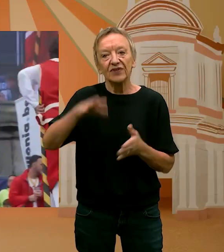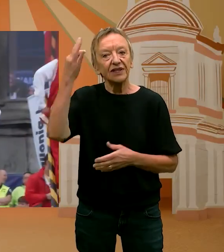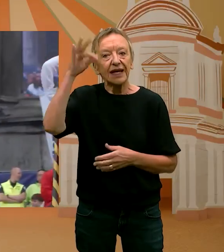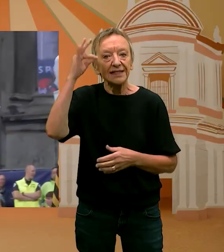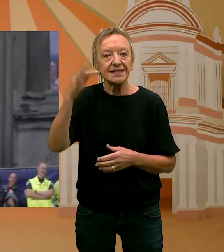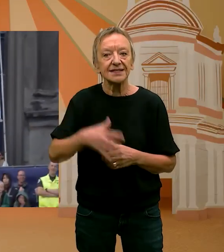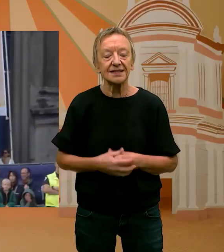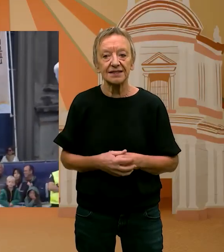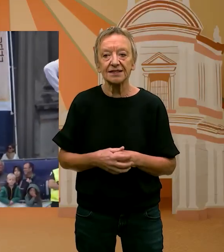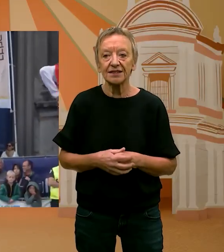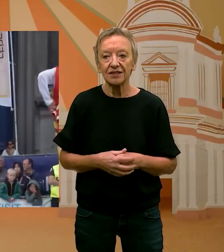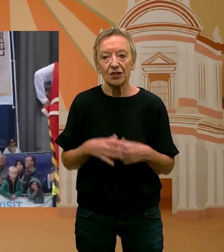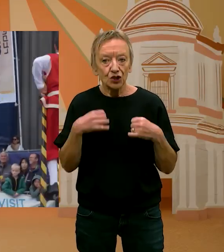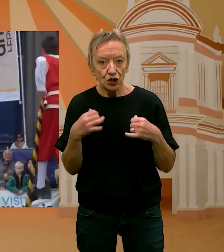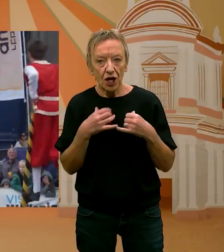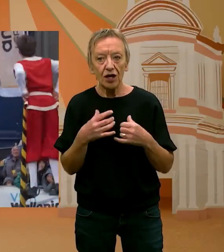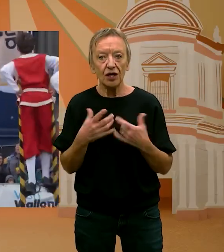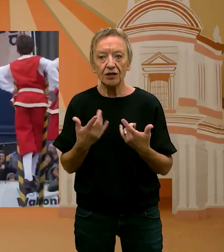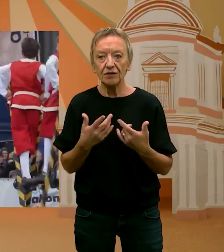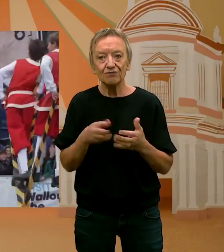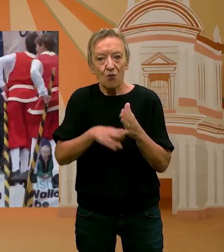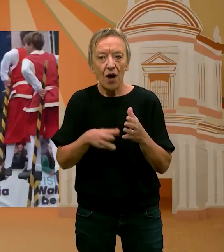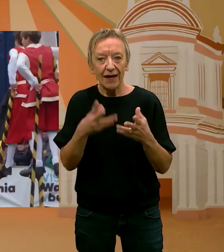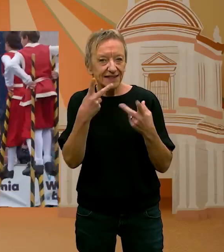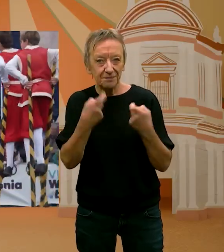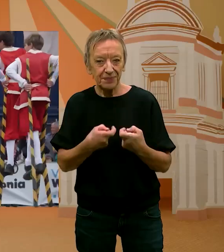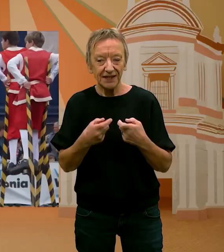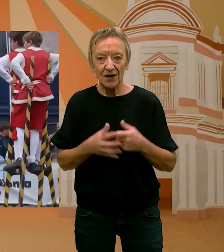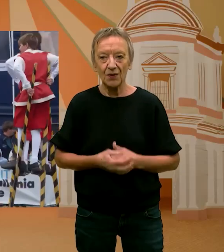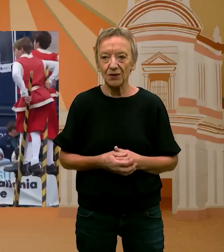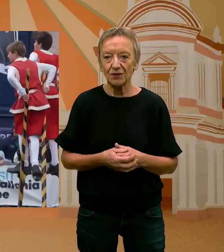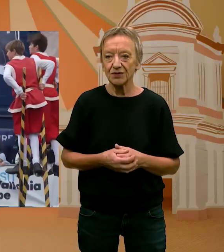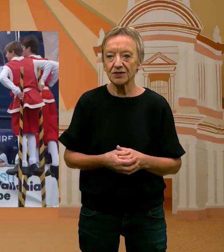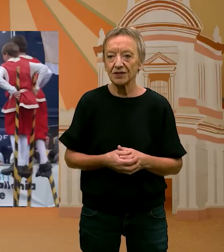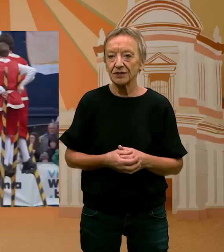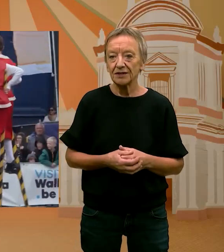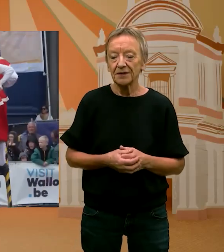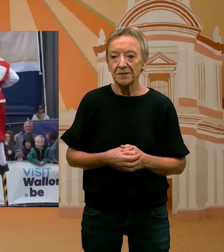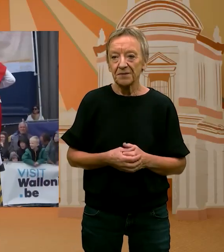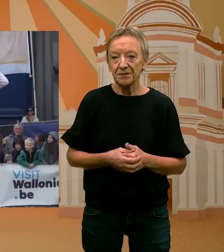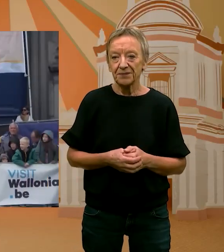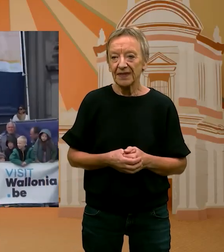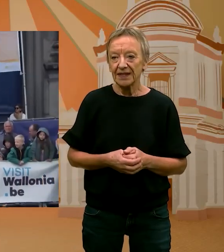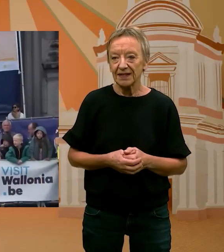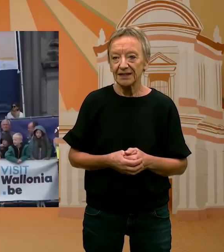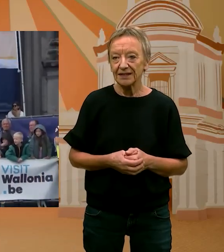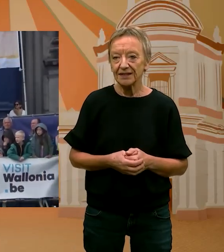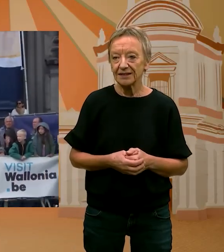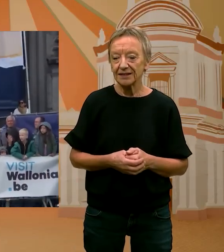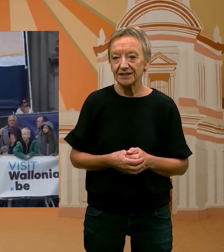peu d'expérience. Les plus expérimentés ne vont pas faire de cadeaux non plus, donc il ne faut pas non plus, Nicolas, tenter le diable, je vais dire. Ils vont donc se battre entre